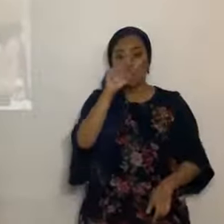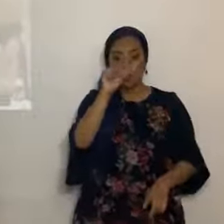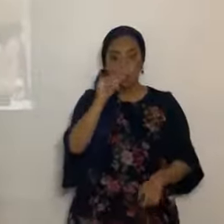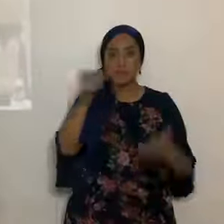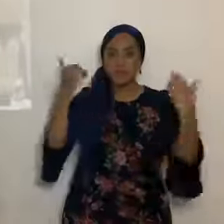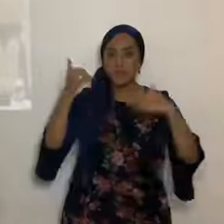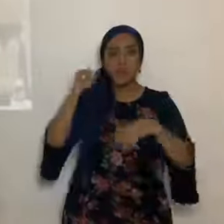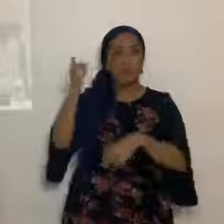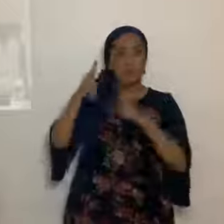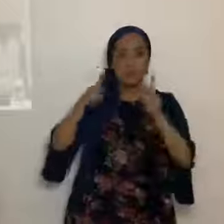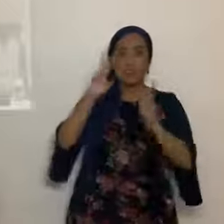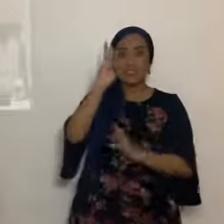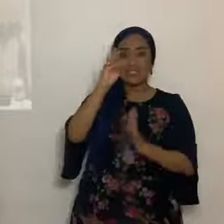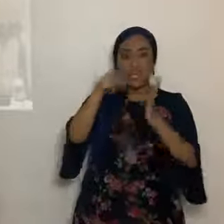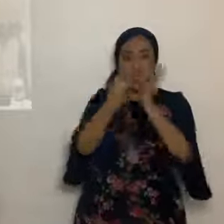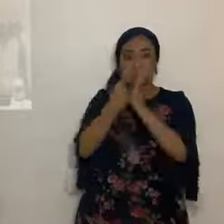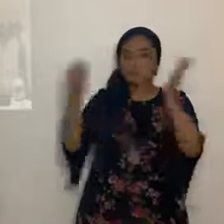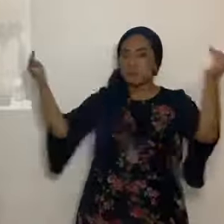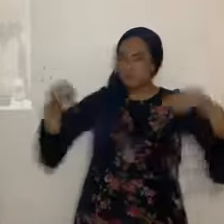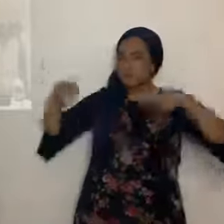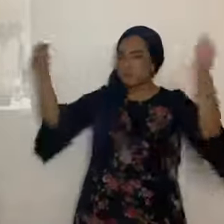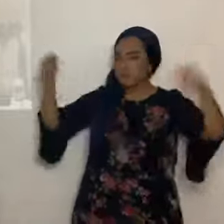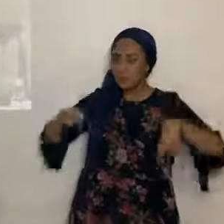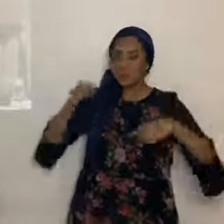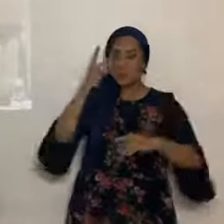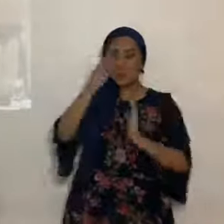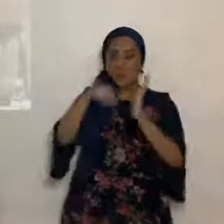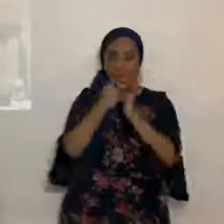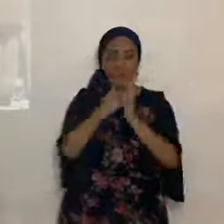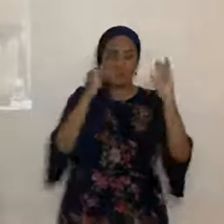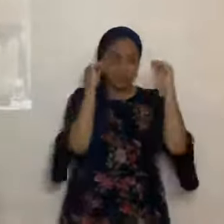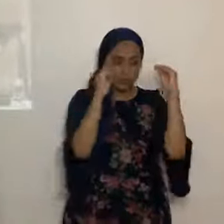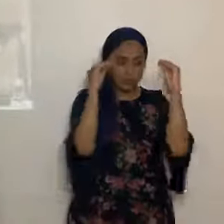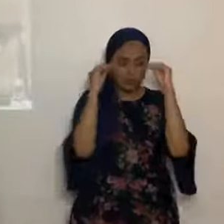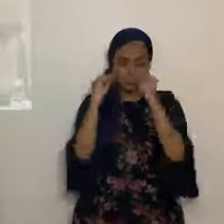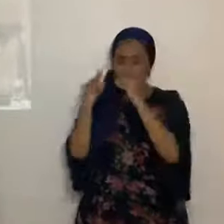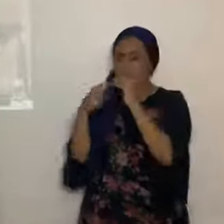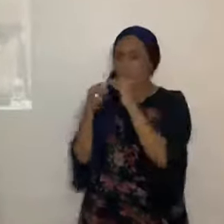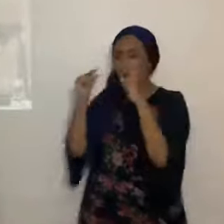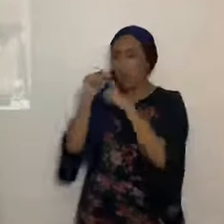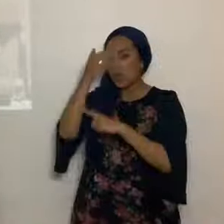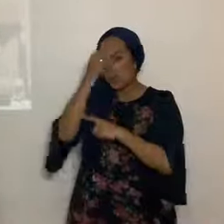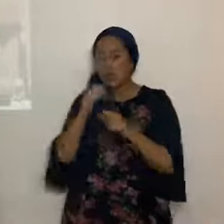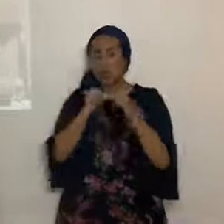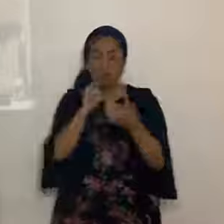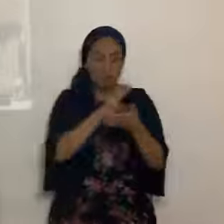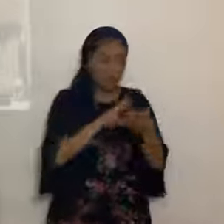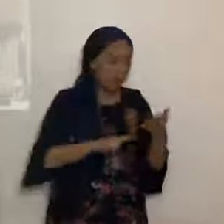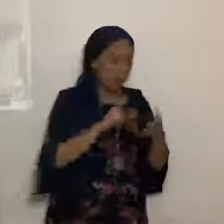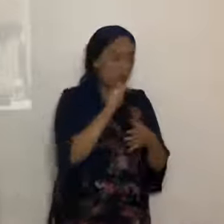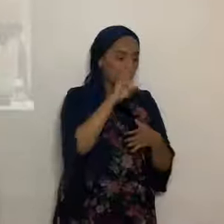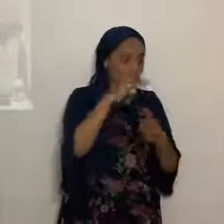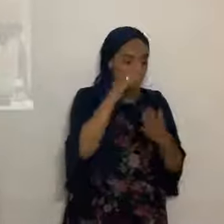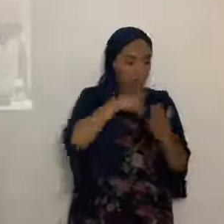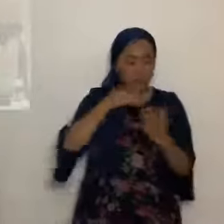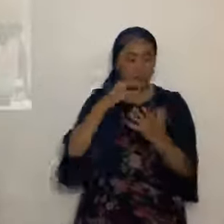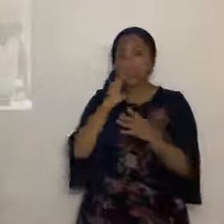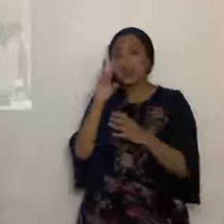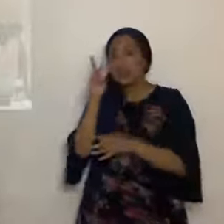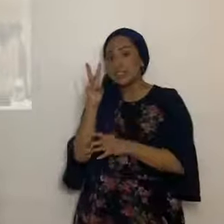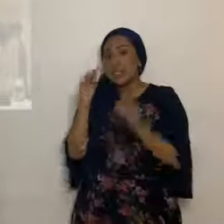horas, escucharon palabra de Yahweh. Es decir, estuvieron leyendo la Torah. Y por otras